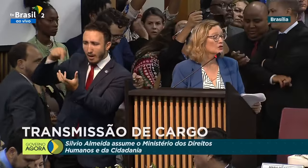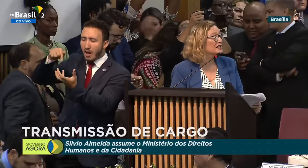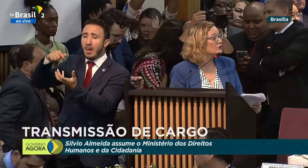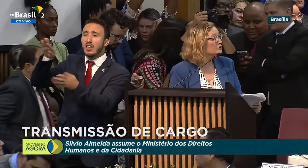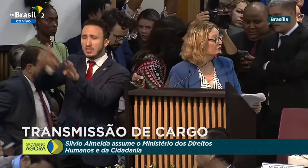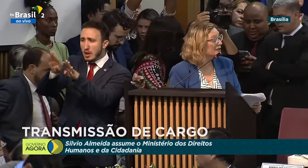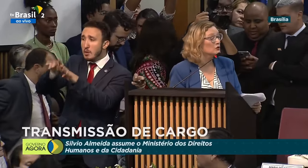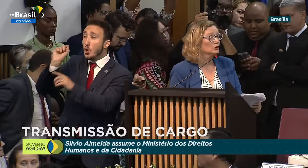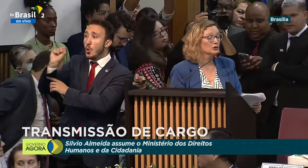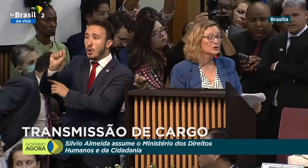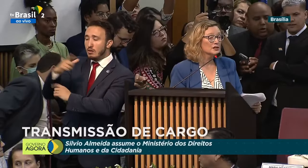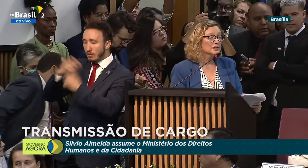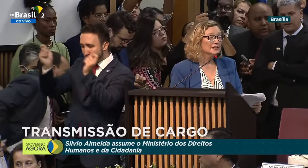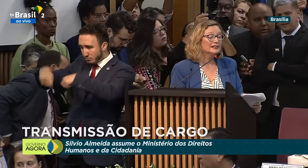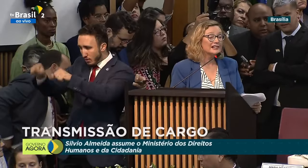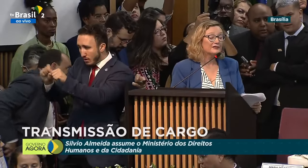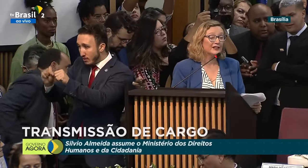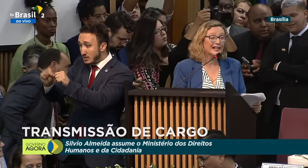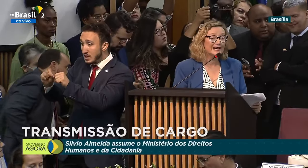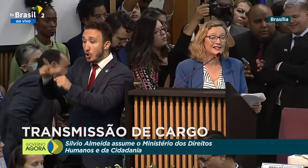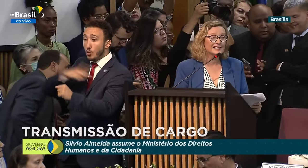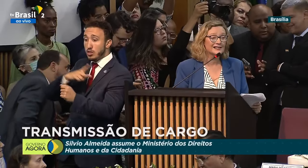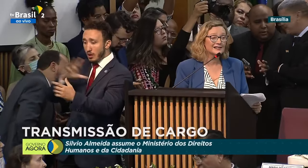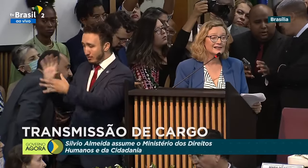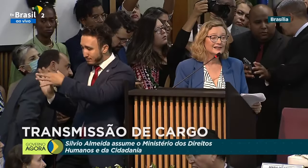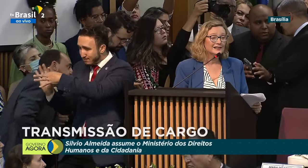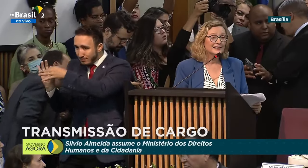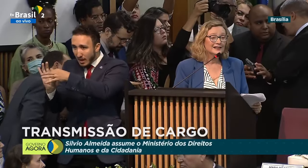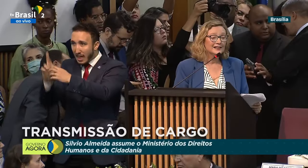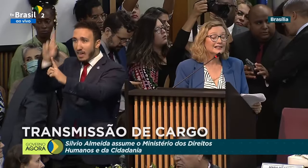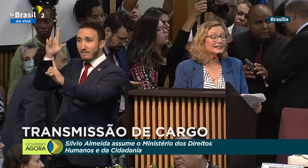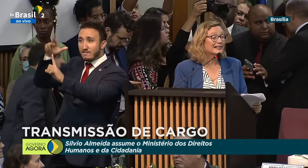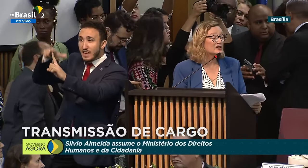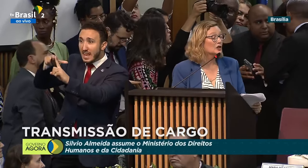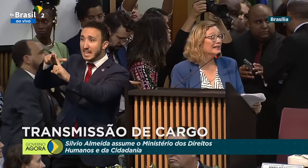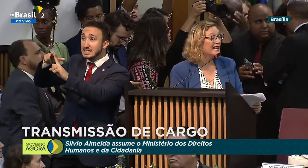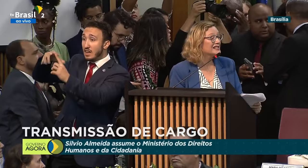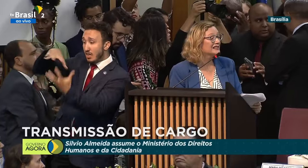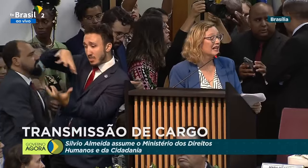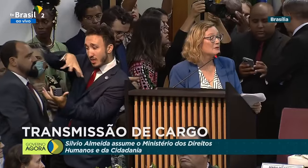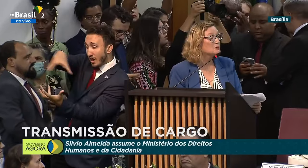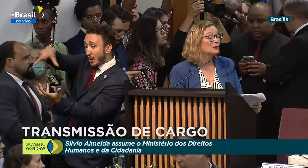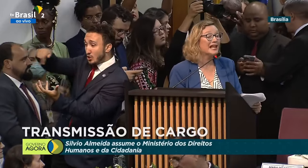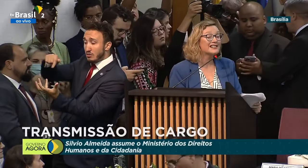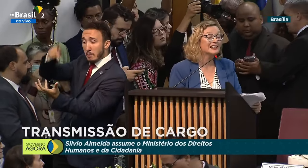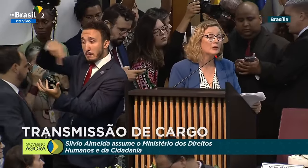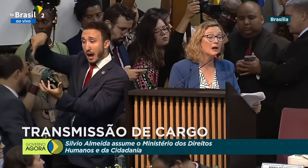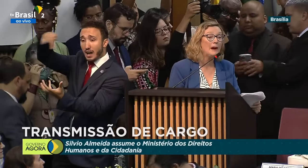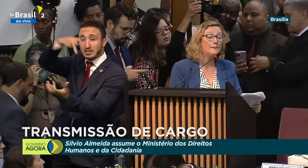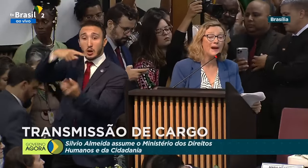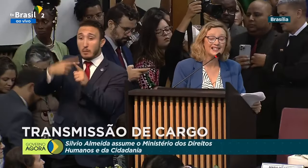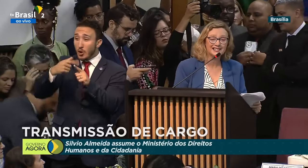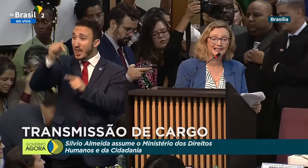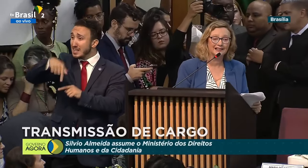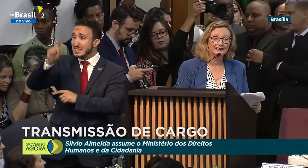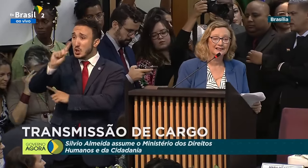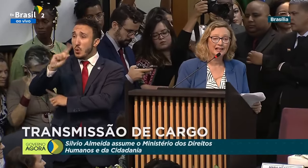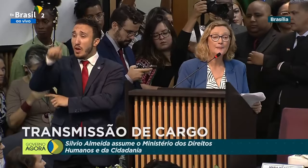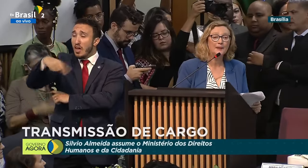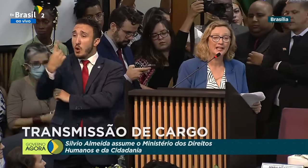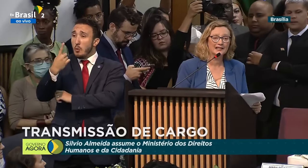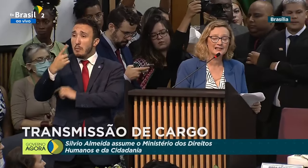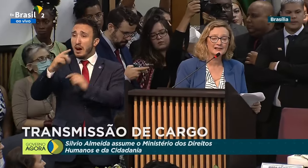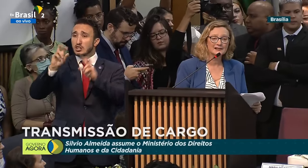dos seus vínculos e das referências internacionais que temos porque esta não é uma pasta